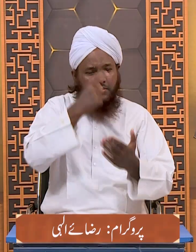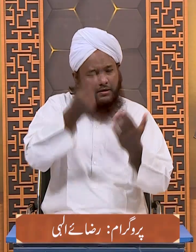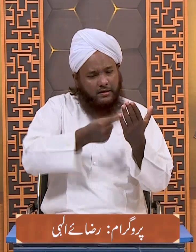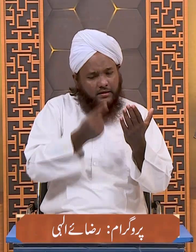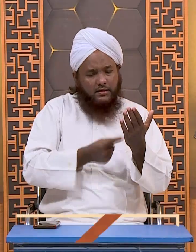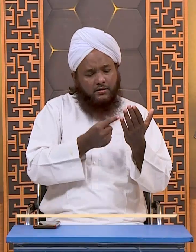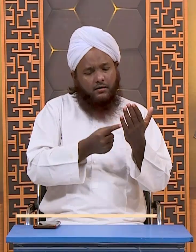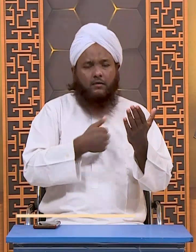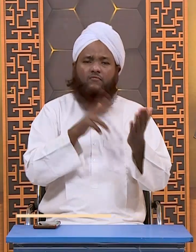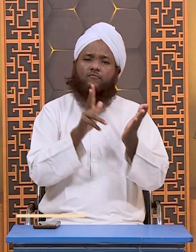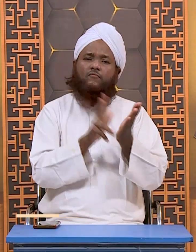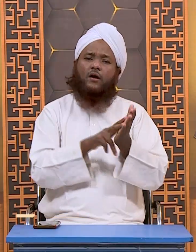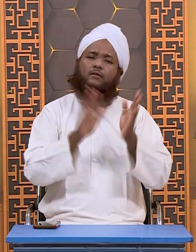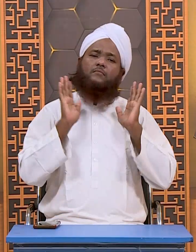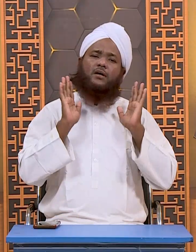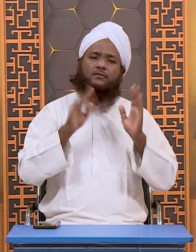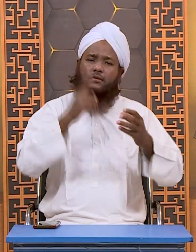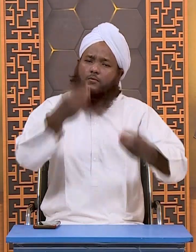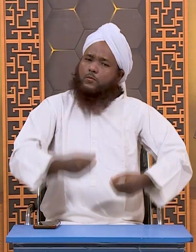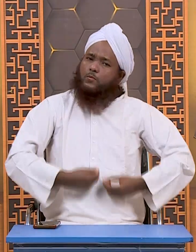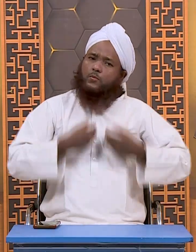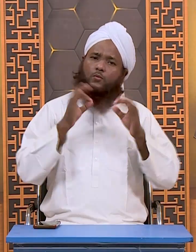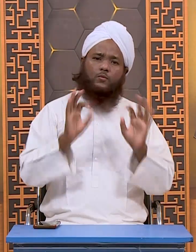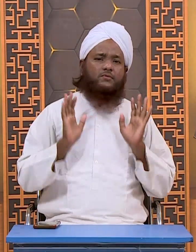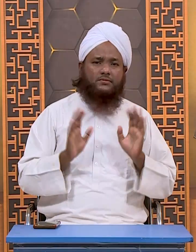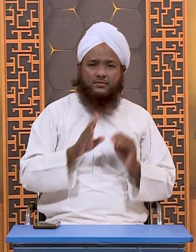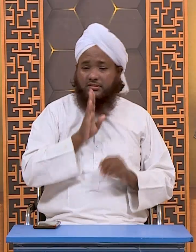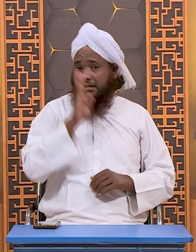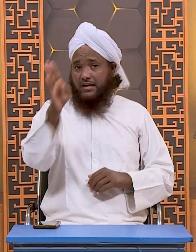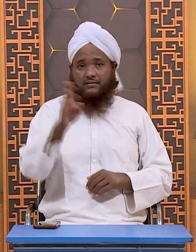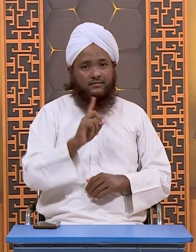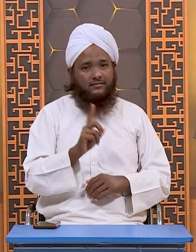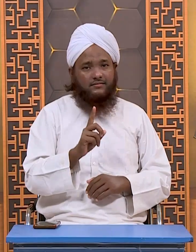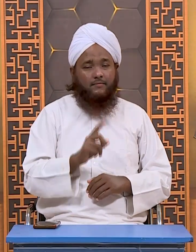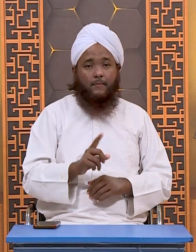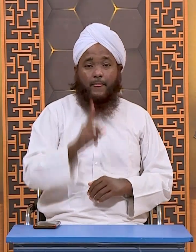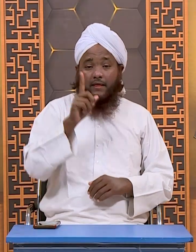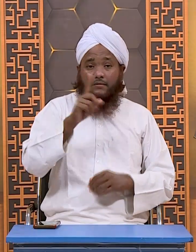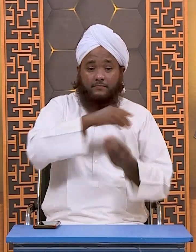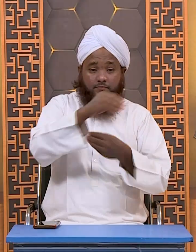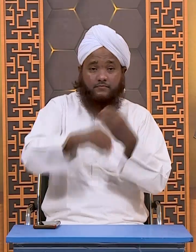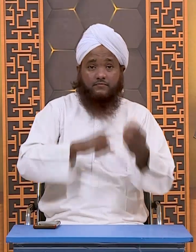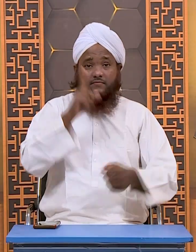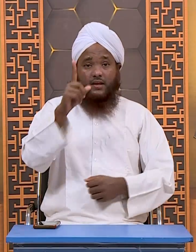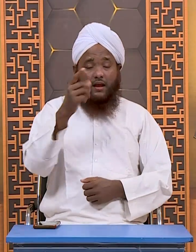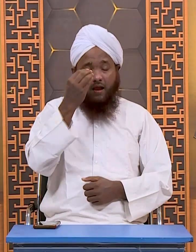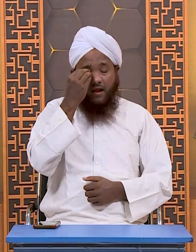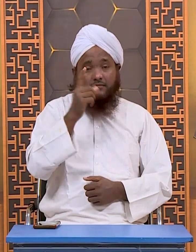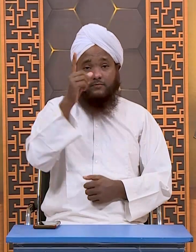ہیں۔ میرے آقا صلی اللہ علیہ وسلم نے ارشاد فرمایا رب کعبہ کی قسم تم مومن ہو۔ سبحان اللہ۔